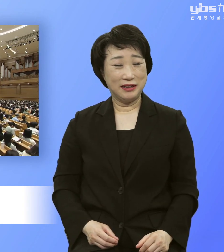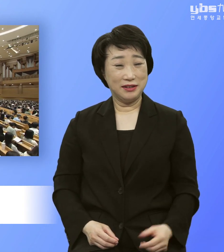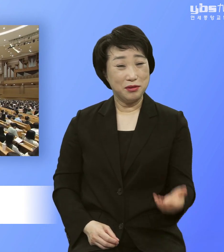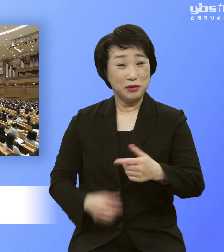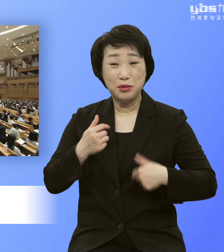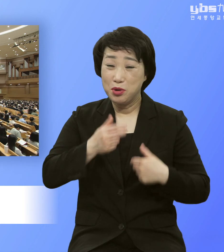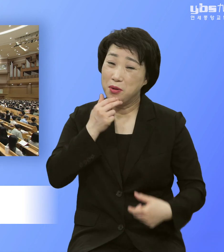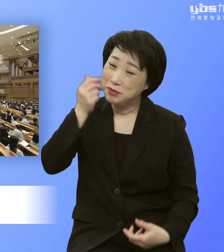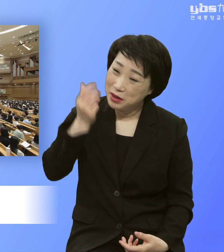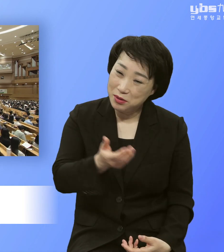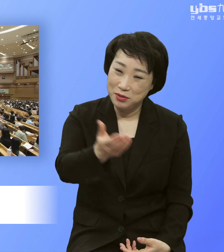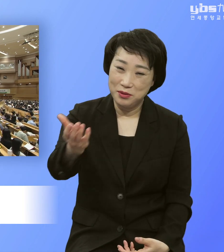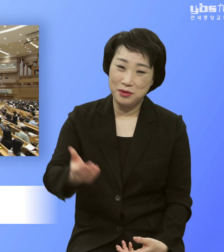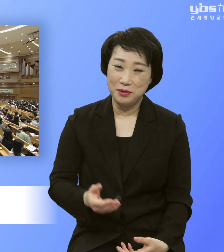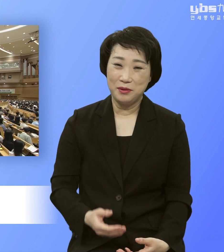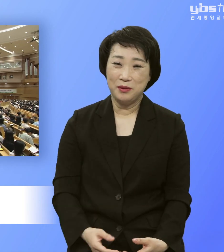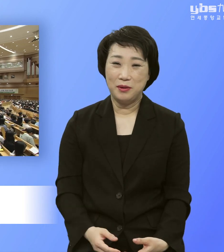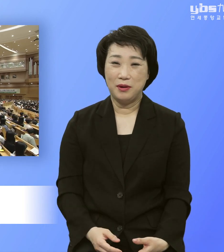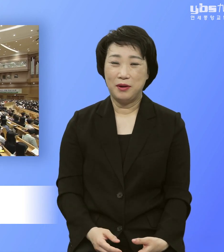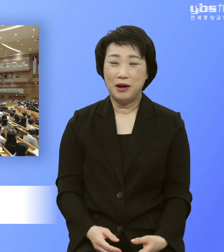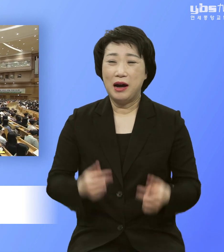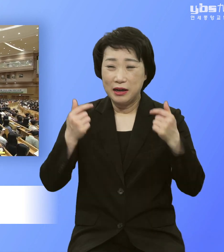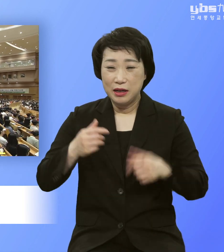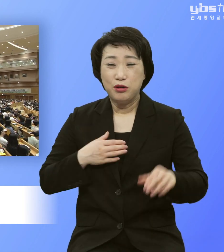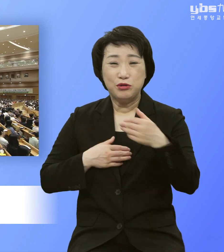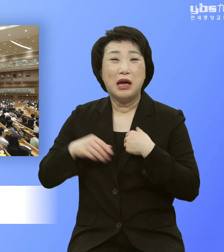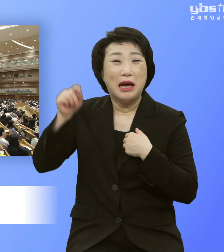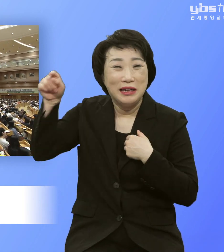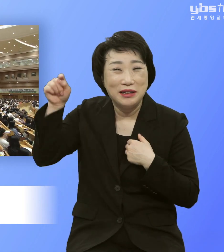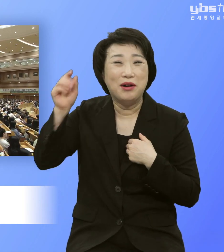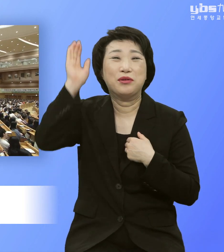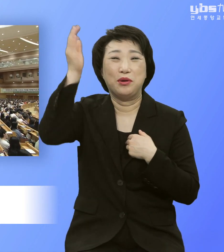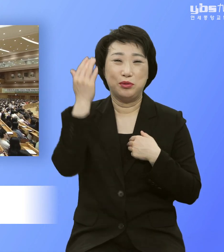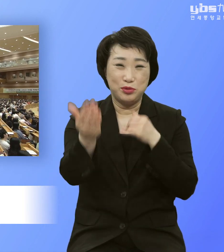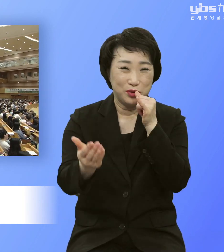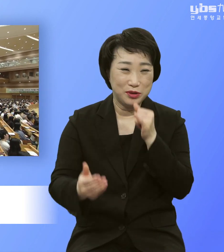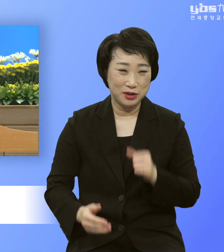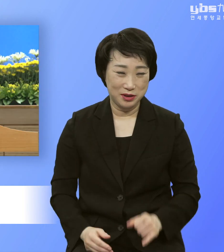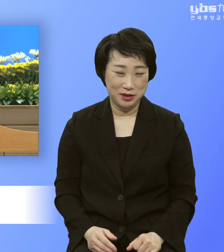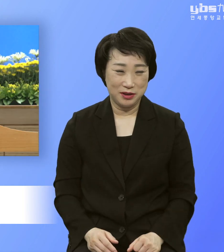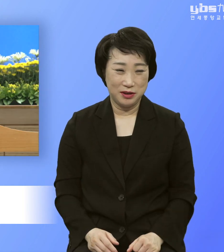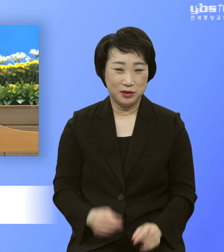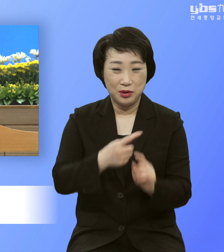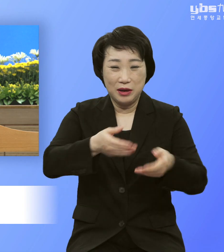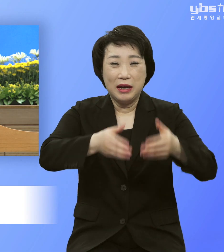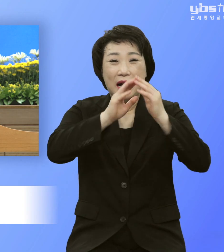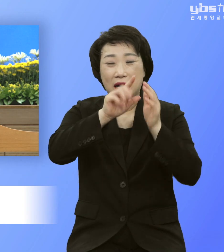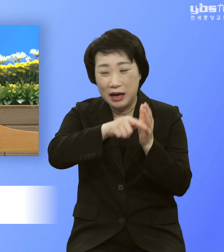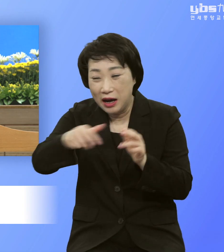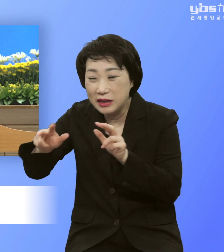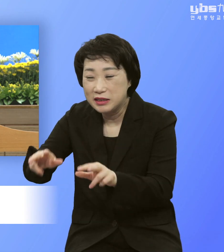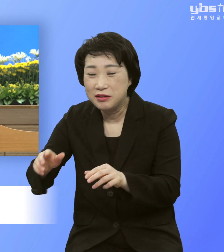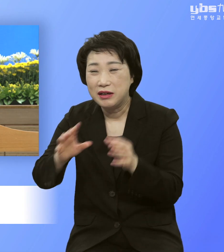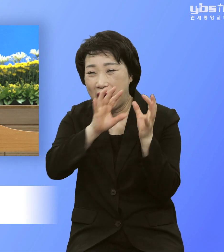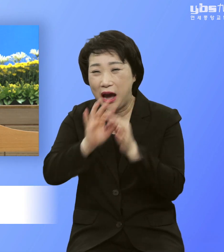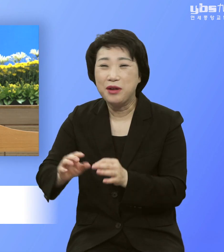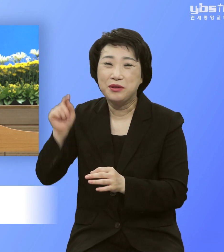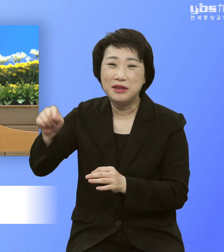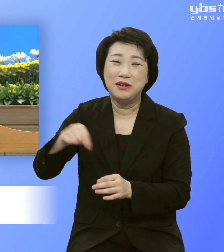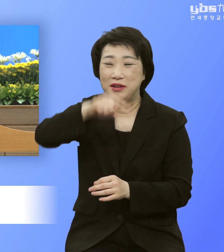근데 안 기뻐? 항상 우리는 이걸 말하고 있잖아. 우리 교회가 개척부터 지금까지 이 얘기를 말하는